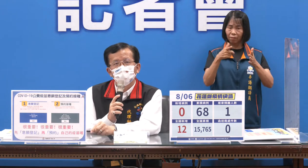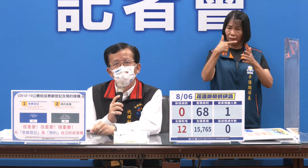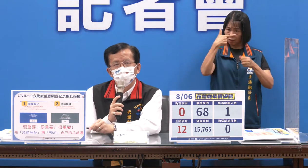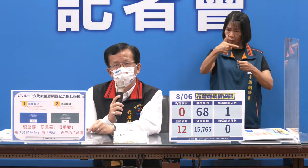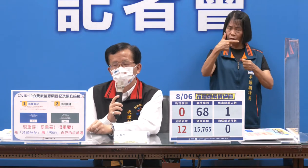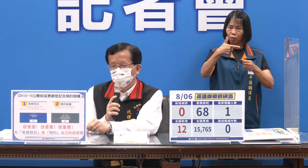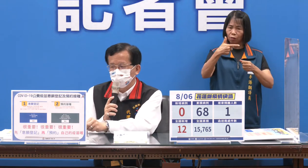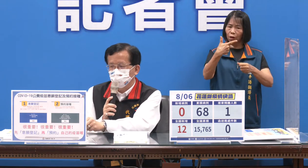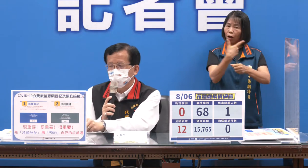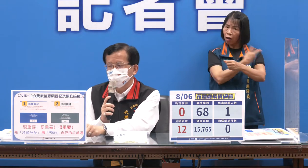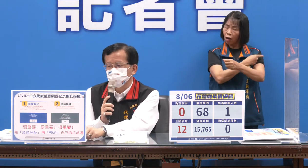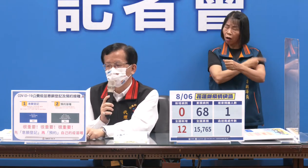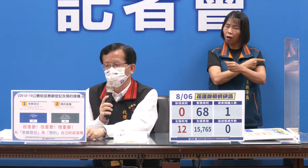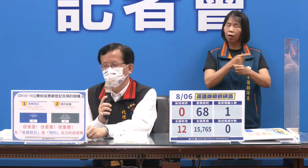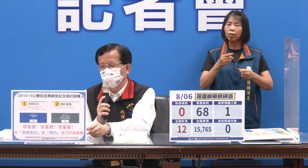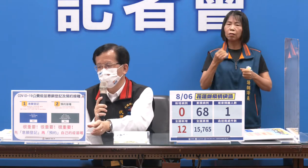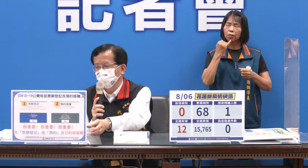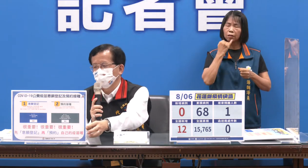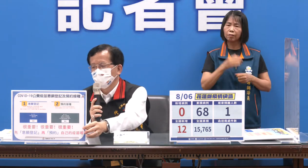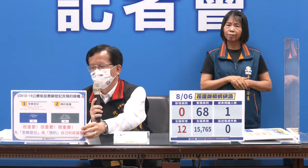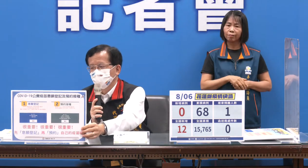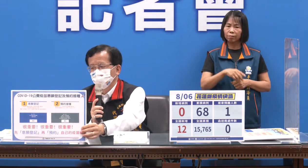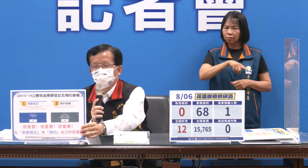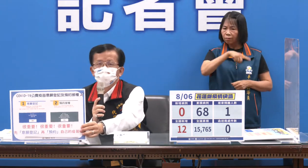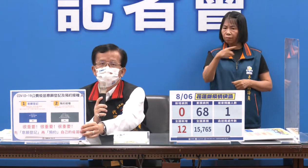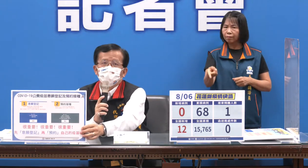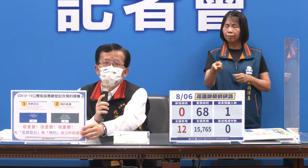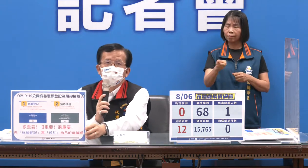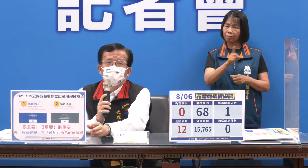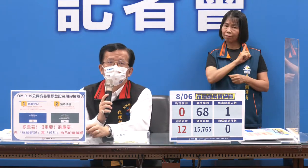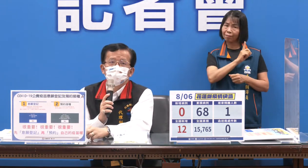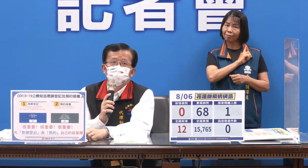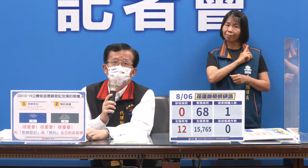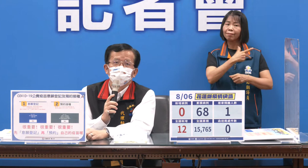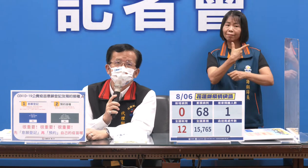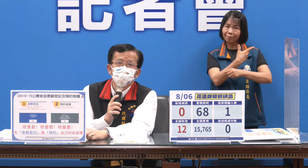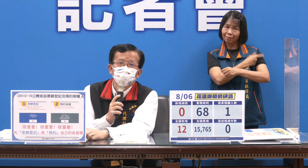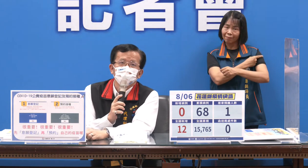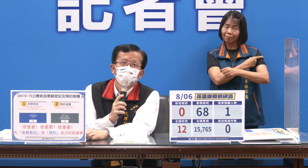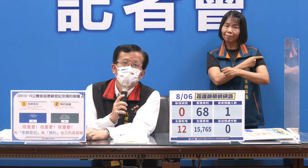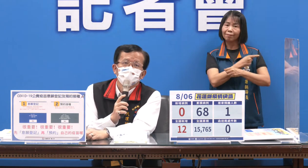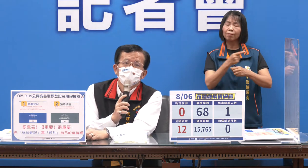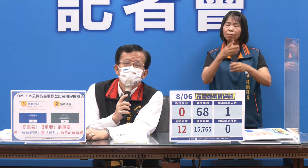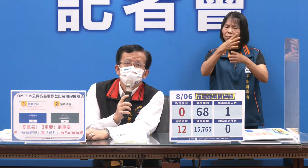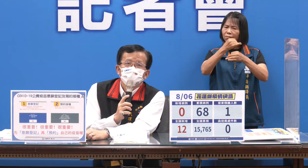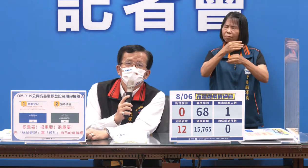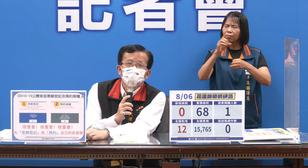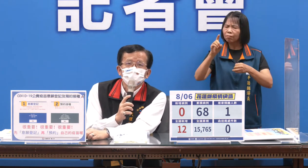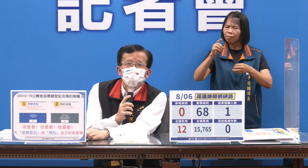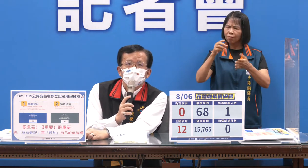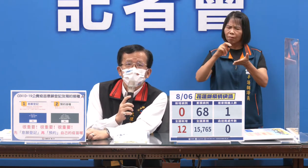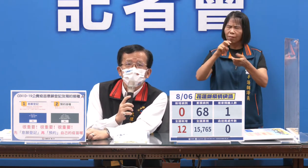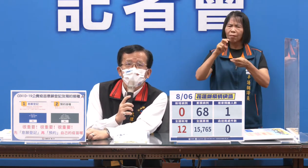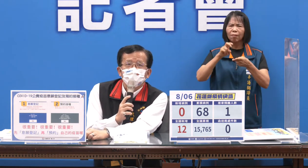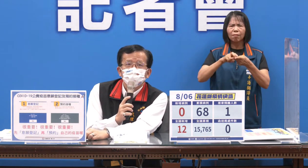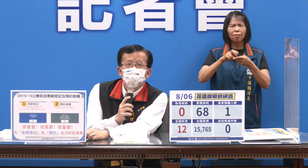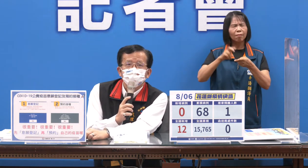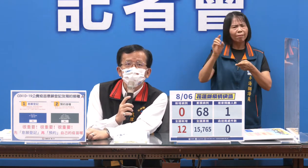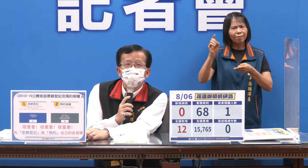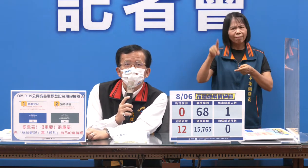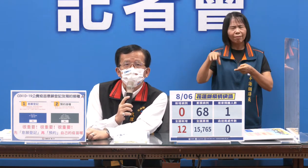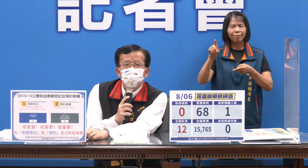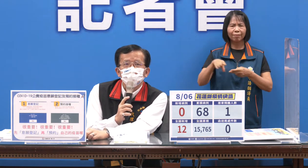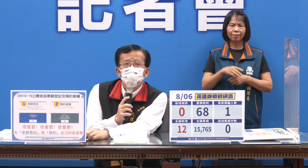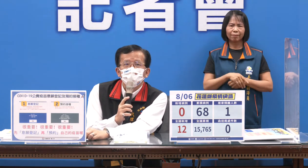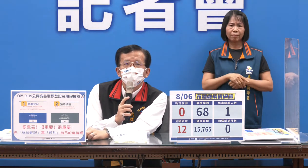么后续你就可以再做预约自己的疫苗。特别记住，自己的疫苗